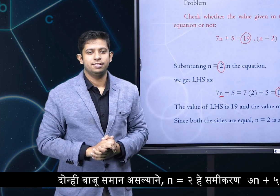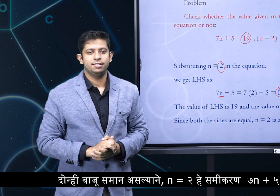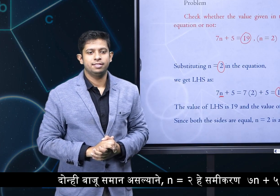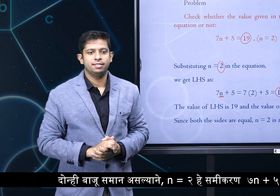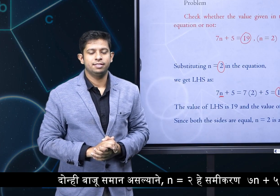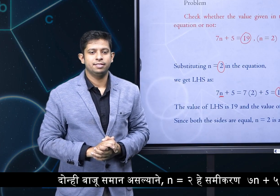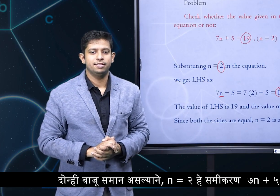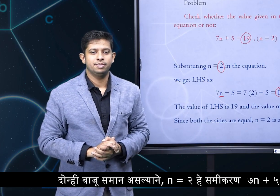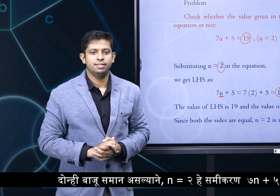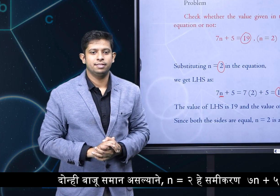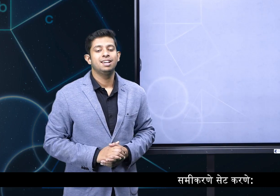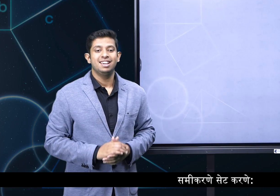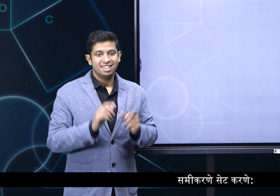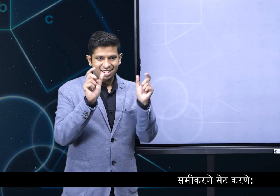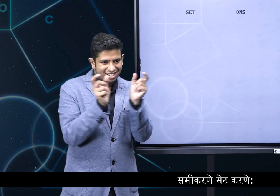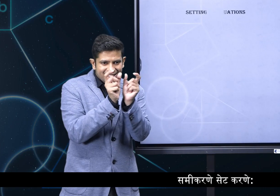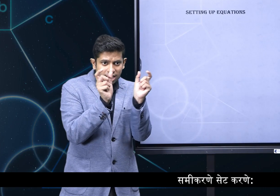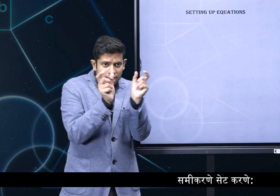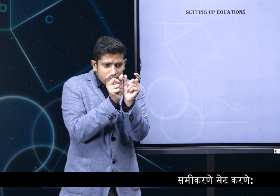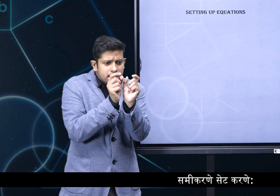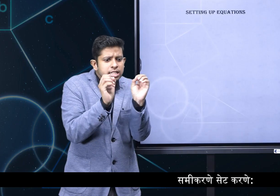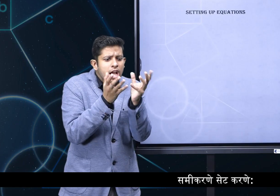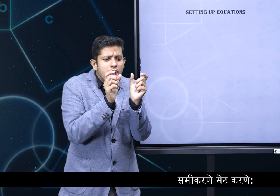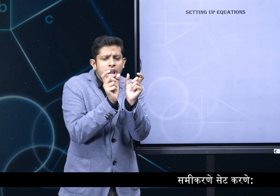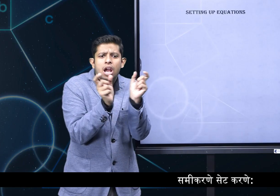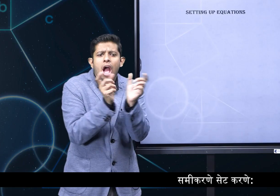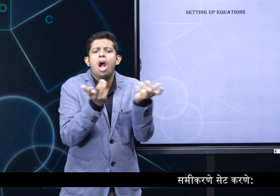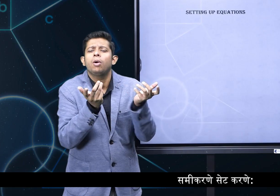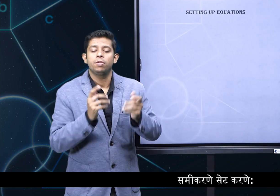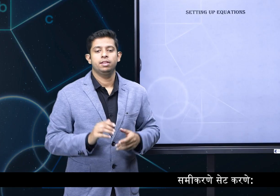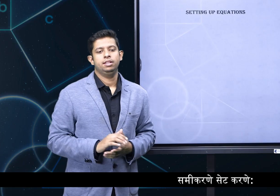समाधान आहे. समीकरणे सेट करणे.